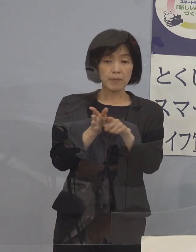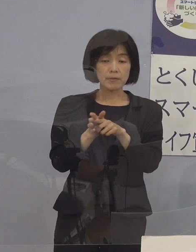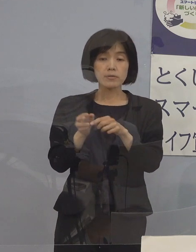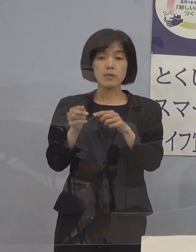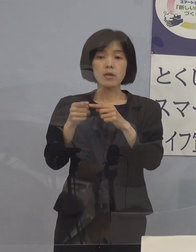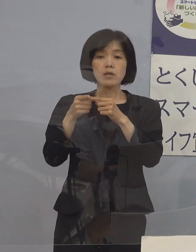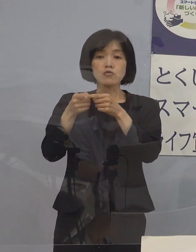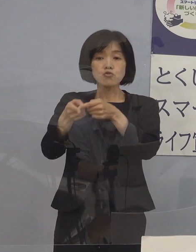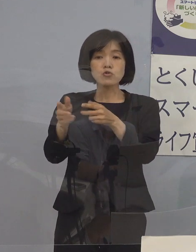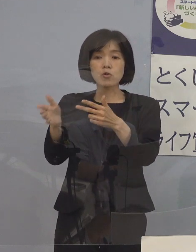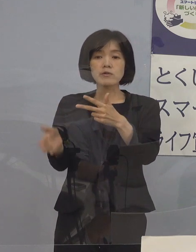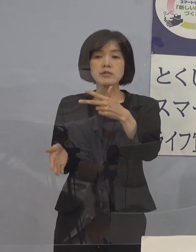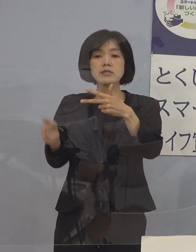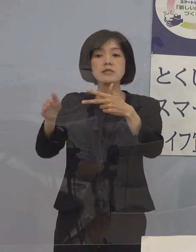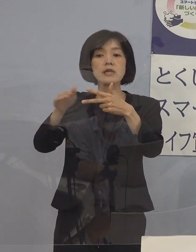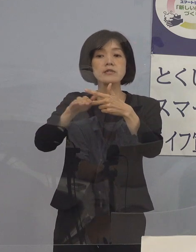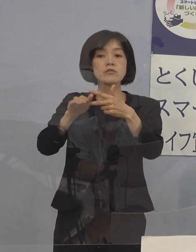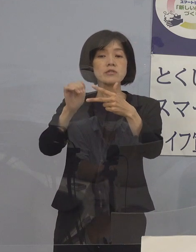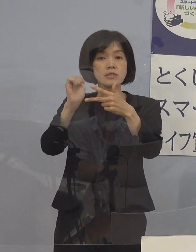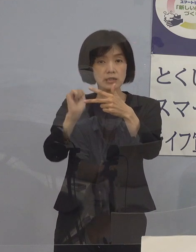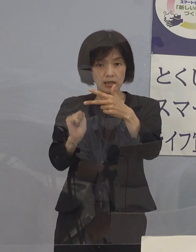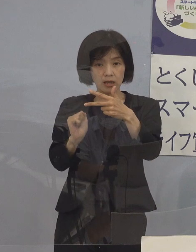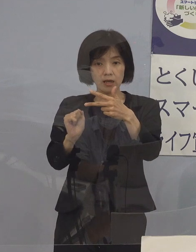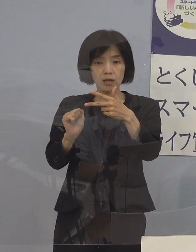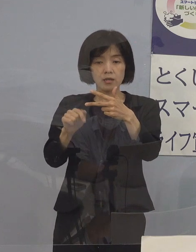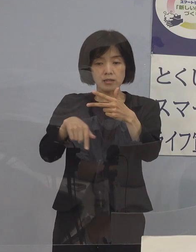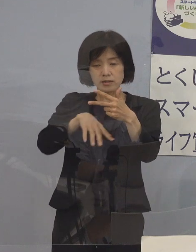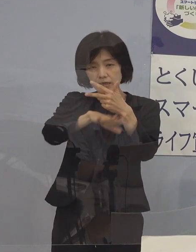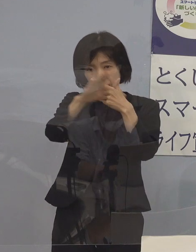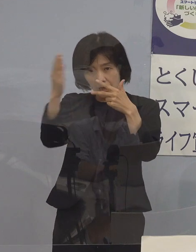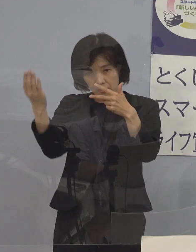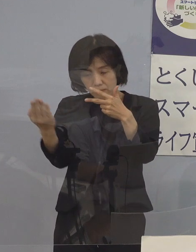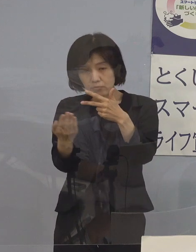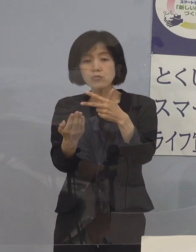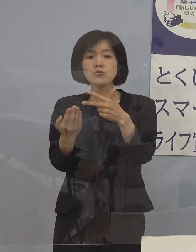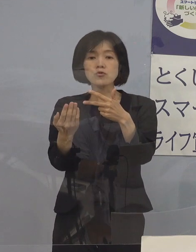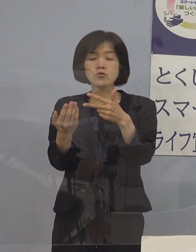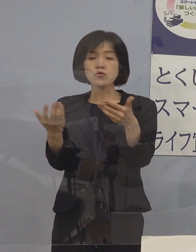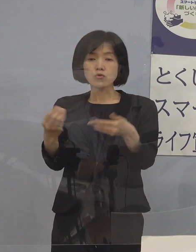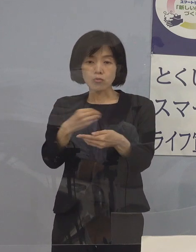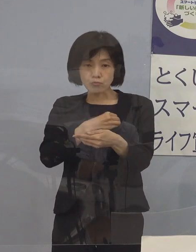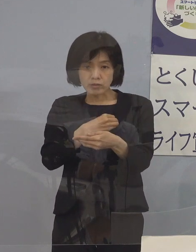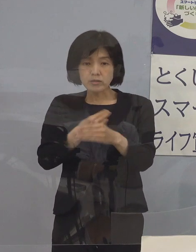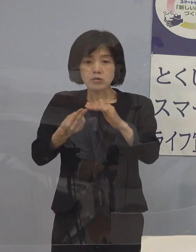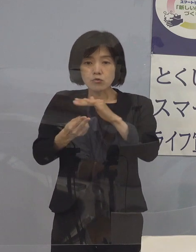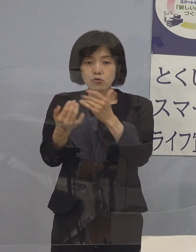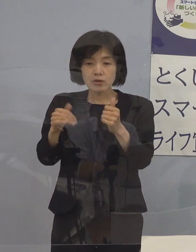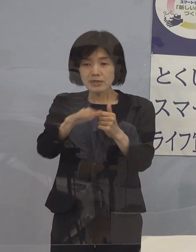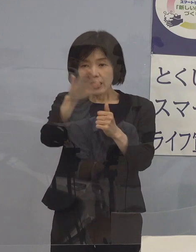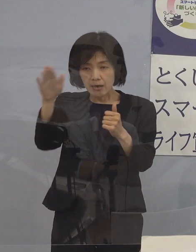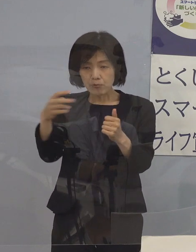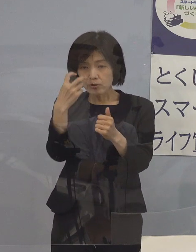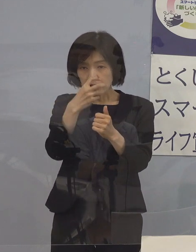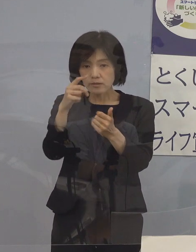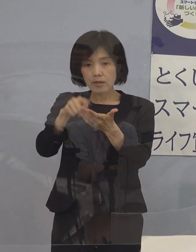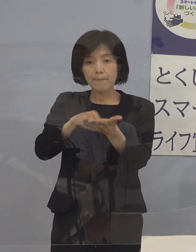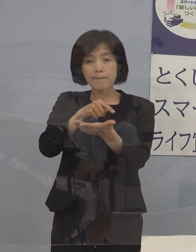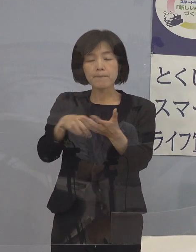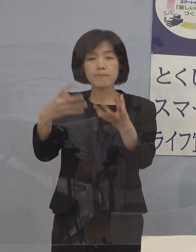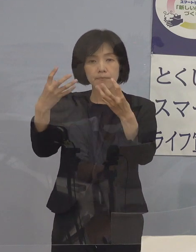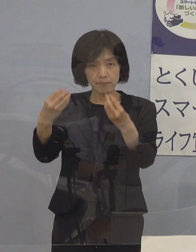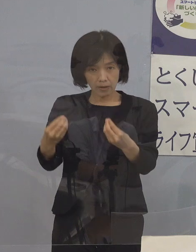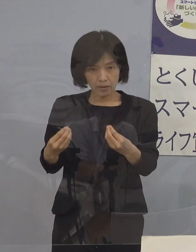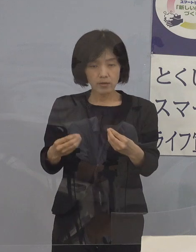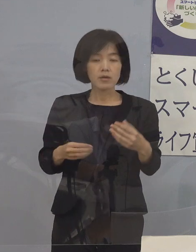施設におけるすべての入所者、職員の検査が終了をしております。次